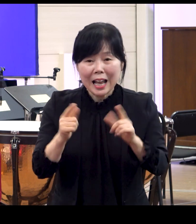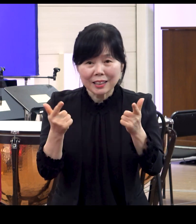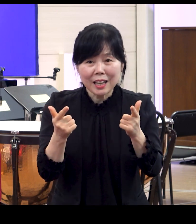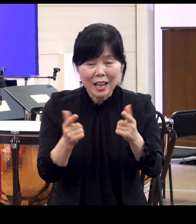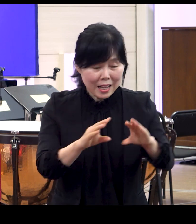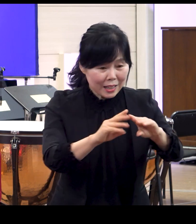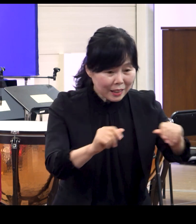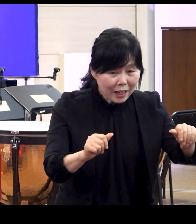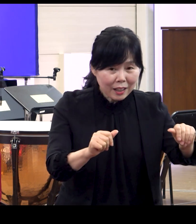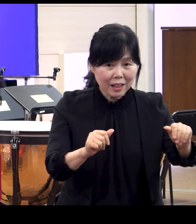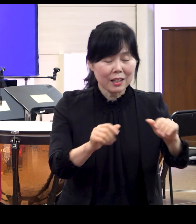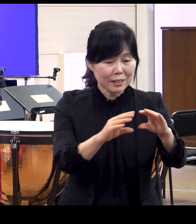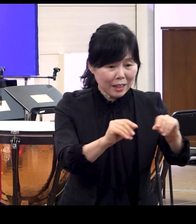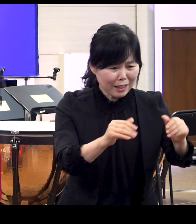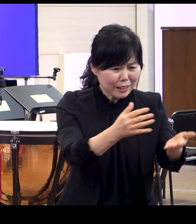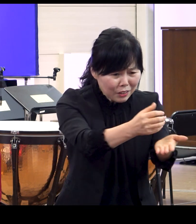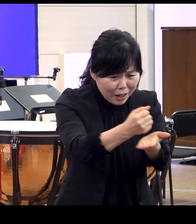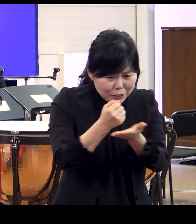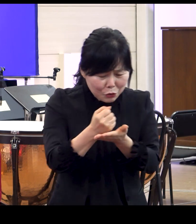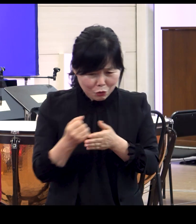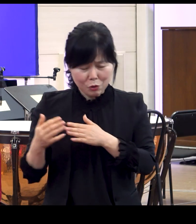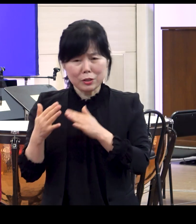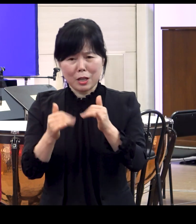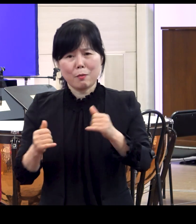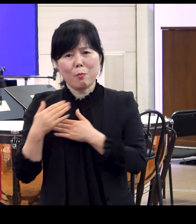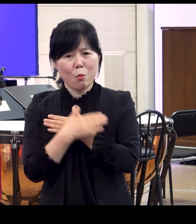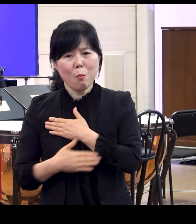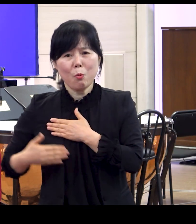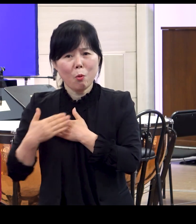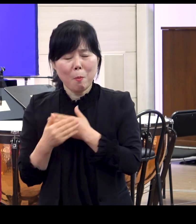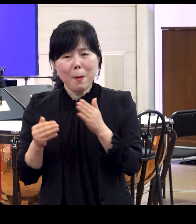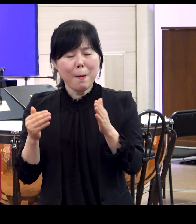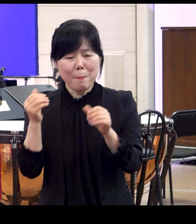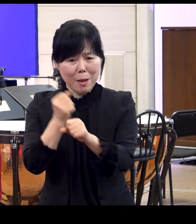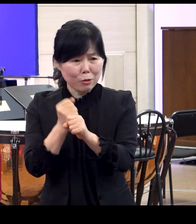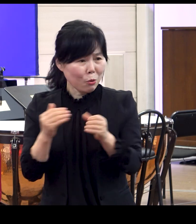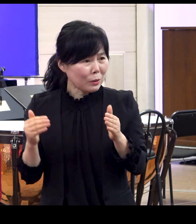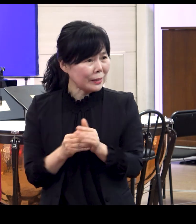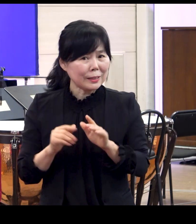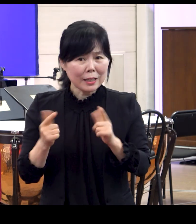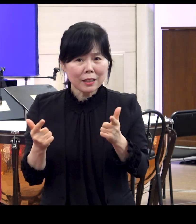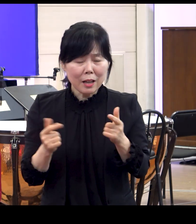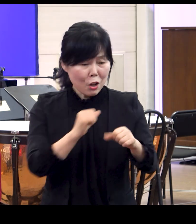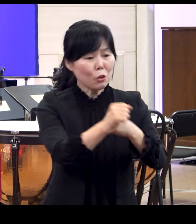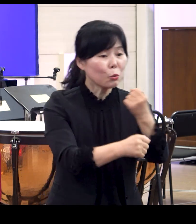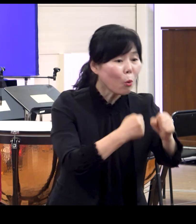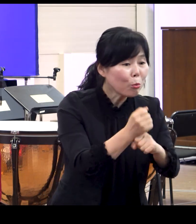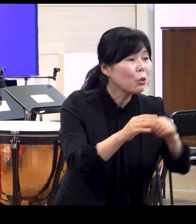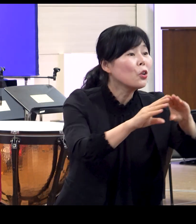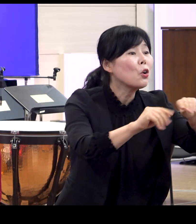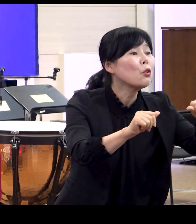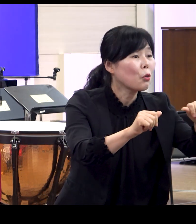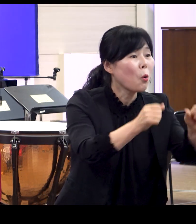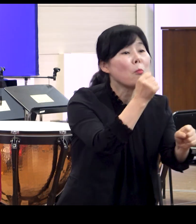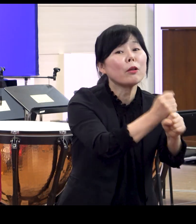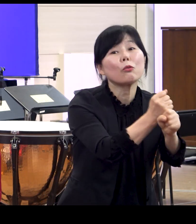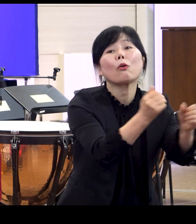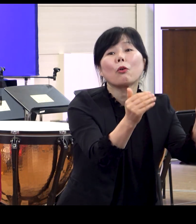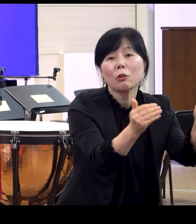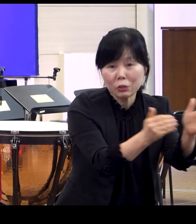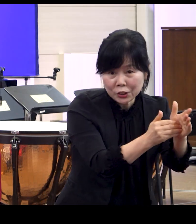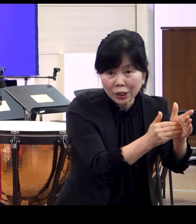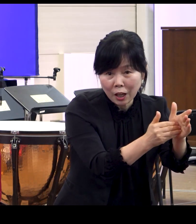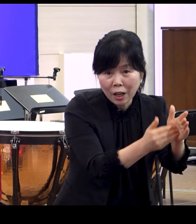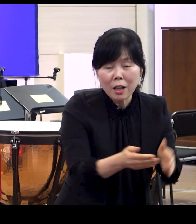단지 땅의 흙으로만 지어진 것으로 끝나는 게 아니에요. 인간에게는요, 동물은 거기까지예요. 동물은